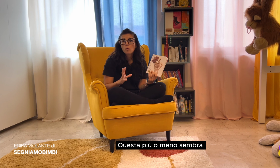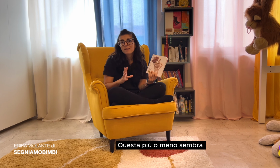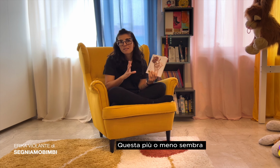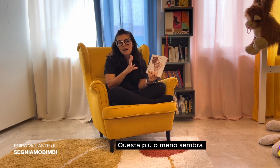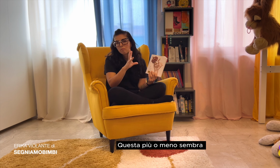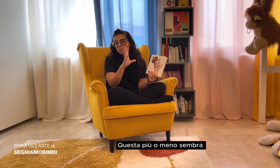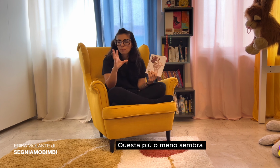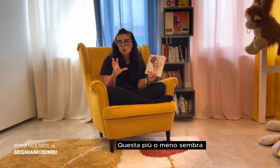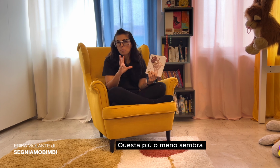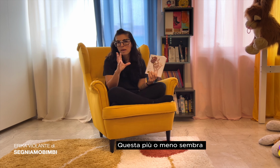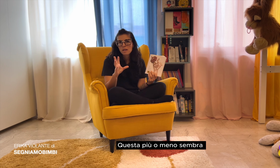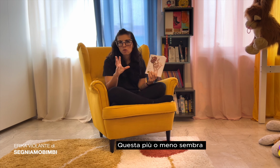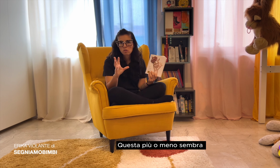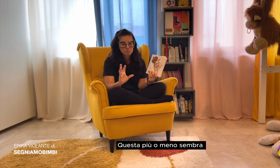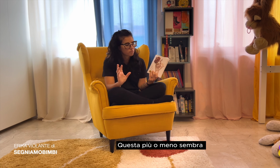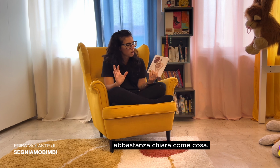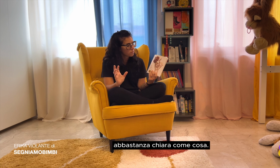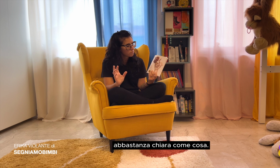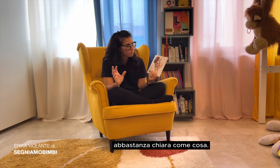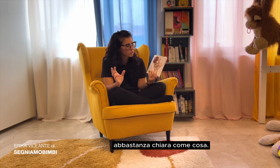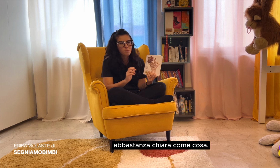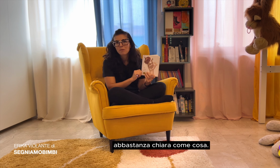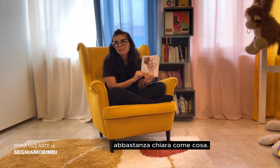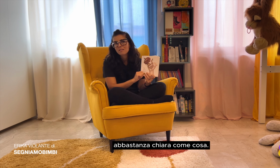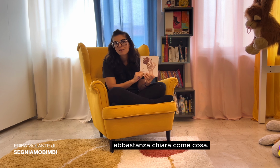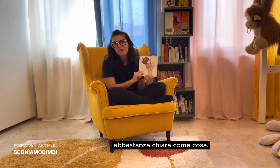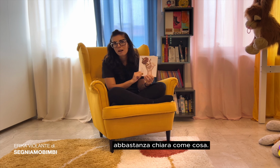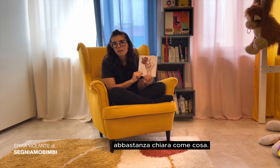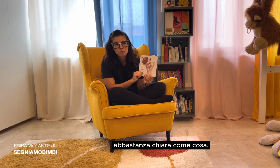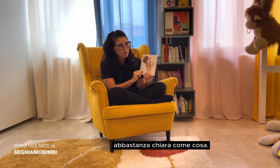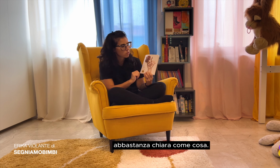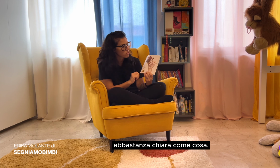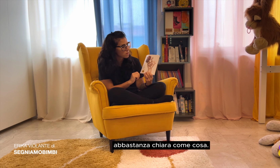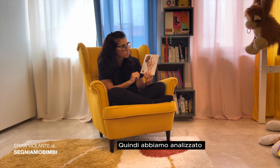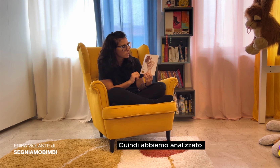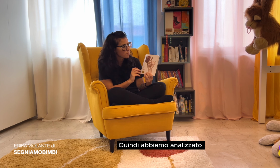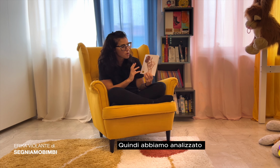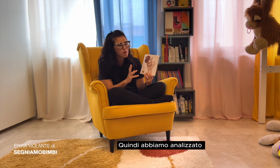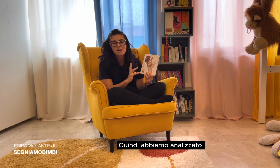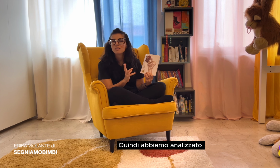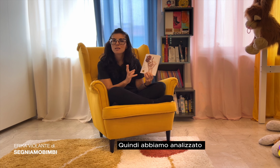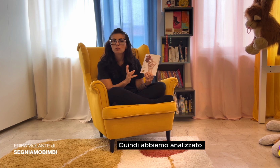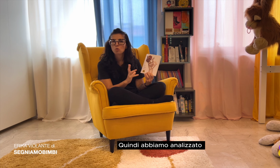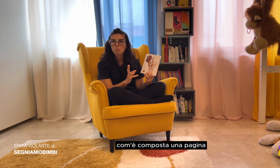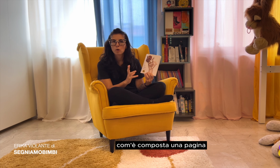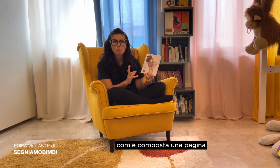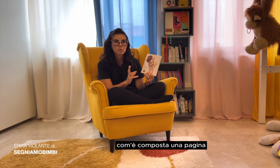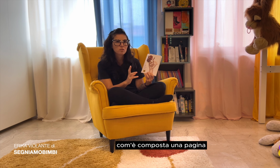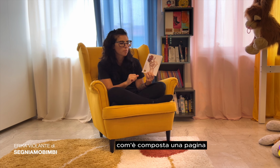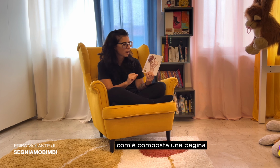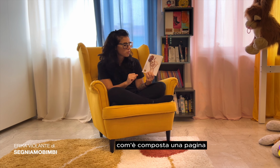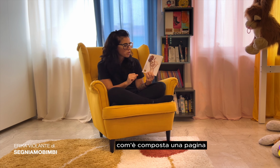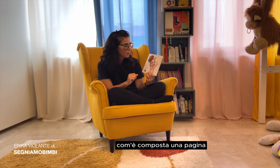Questa più o meno, no? Sembra abbastanza chiara come cosa, quindi abbiamo analizzato come è composta una pagina.